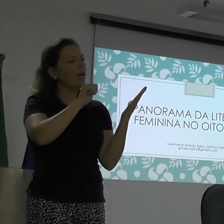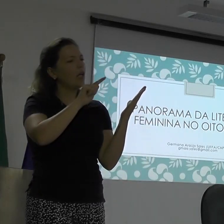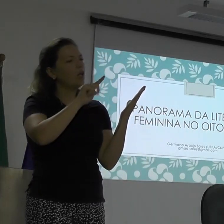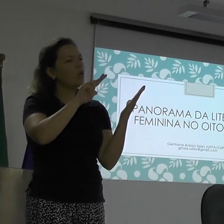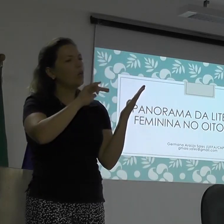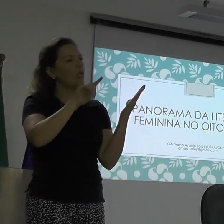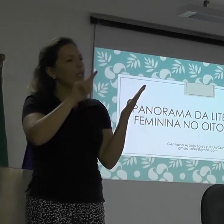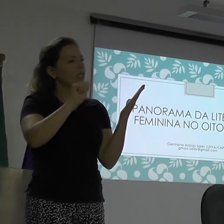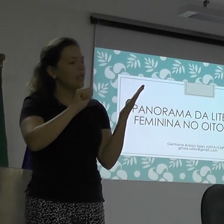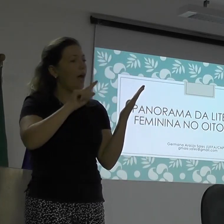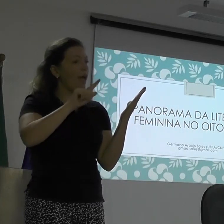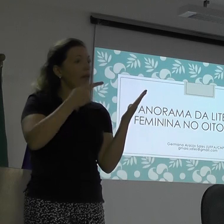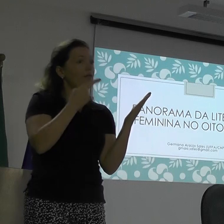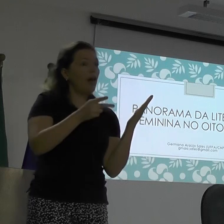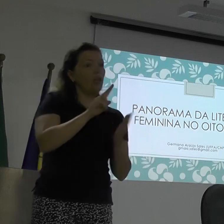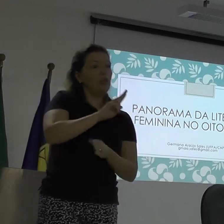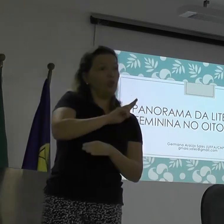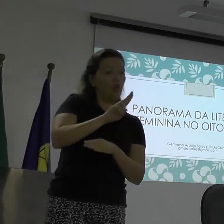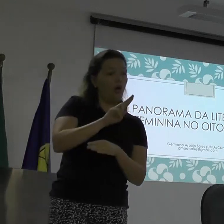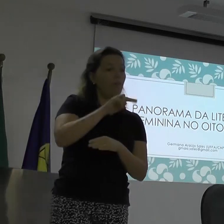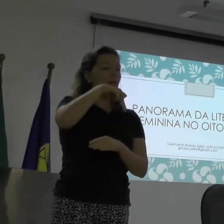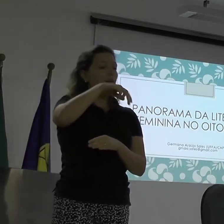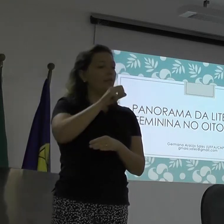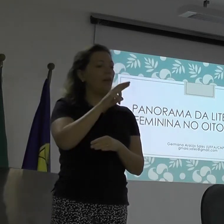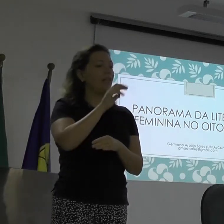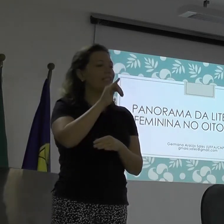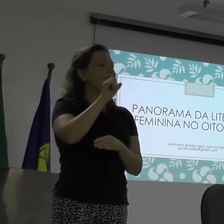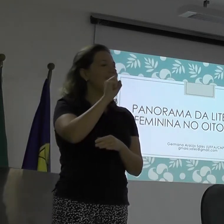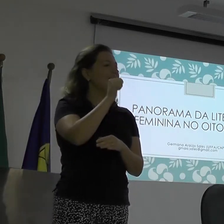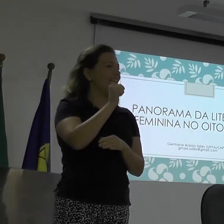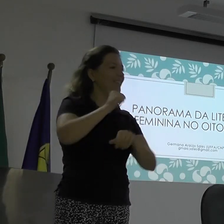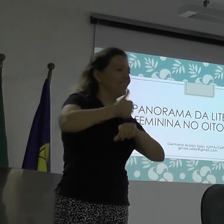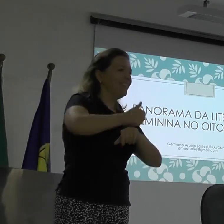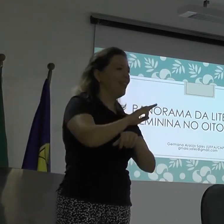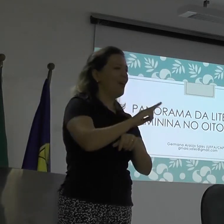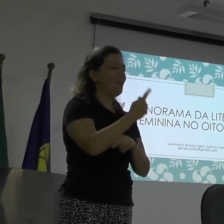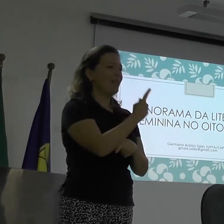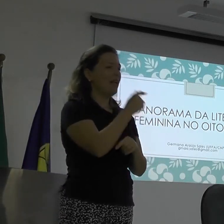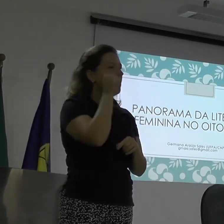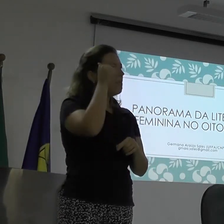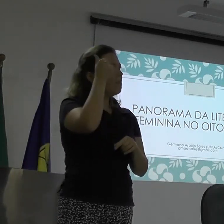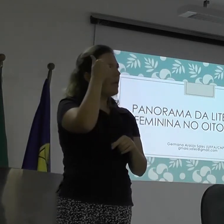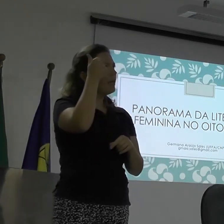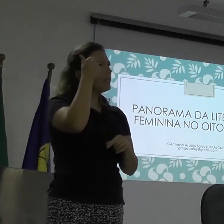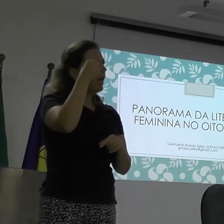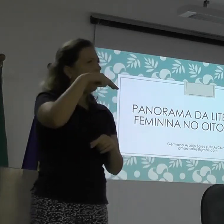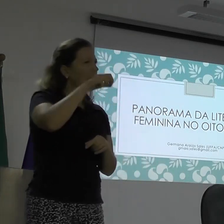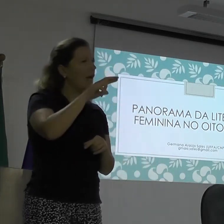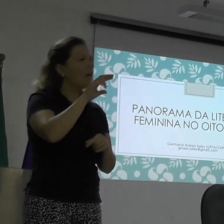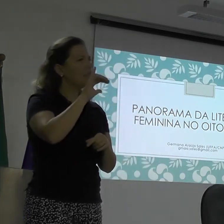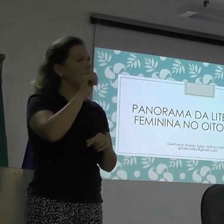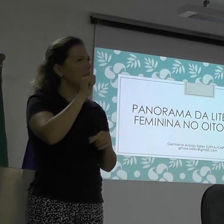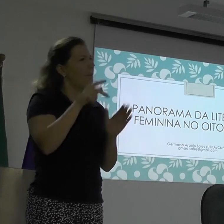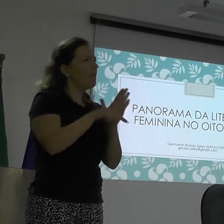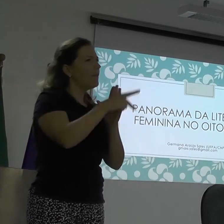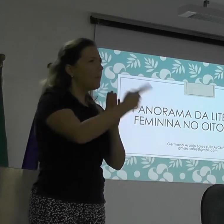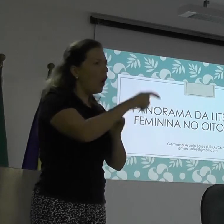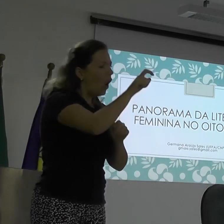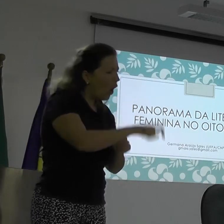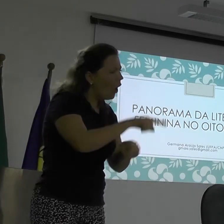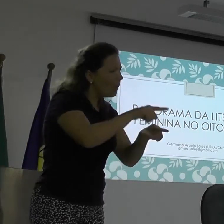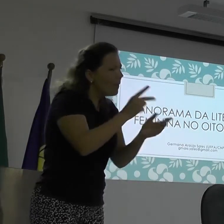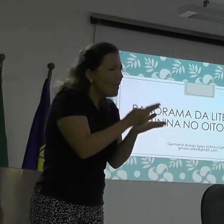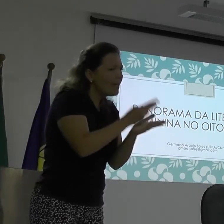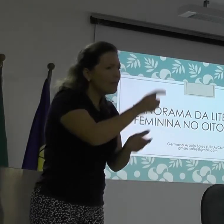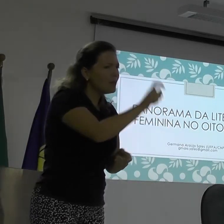Luísa de Narcisa de Vilar. Ele pensa que a Narcisa é a autora. Então, no Sacramento Blake